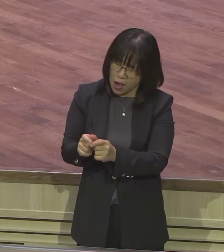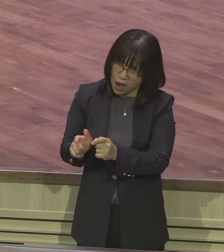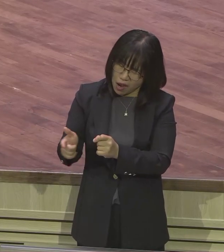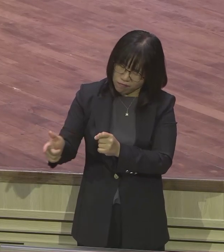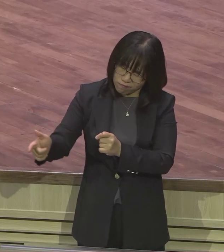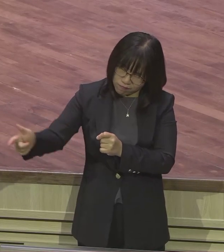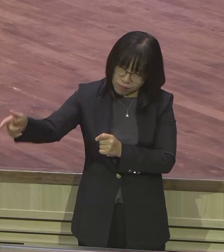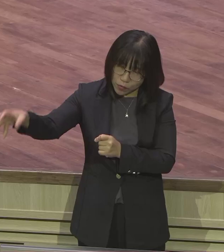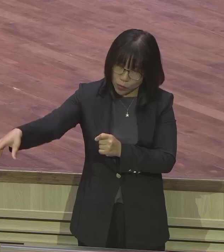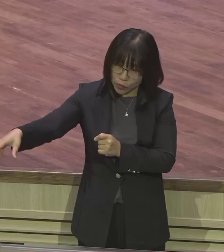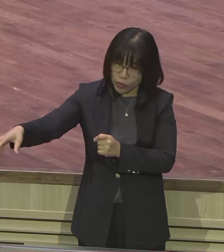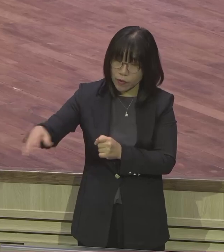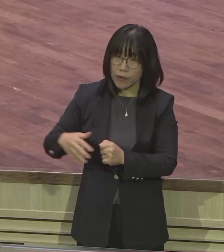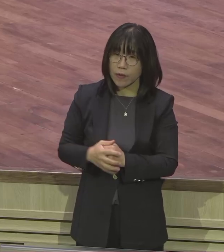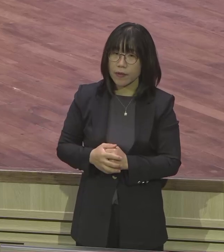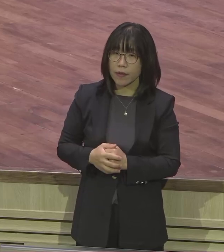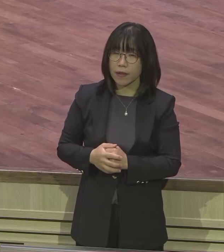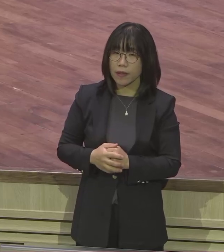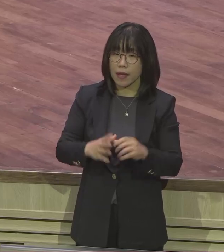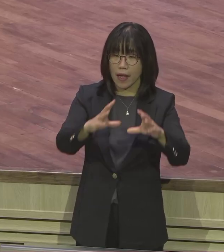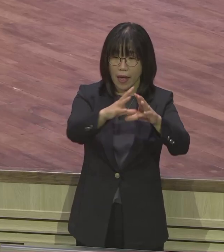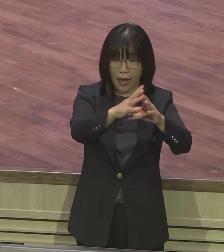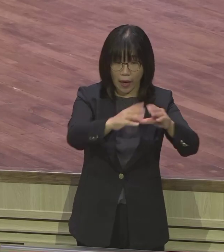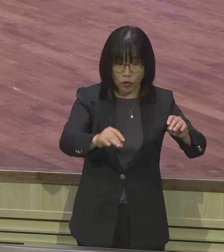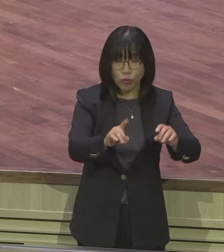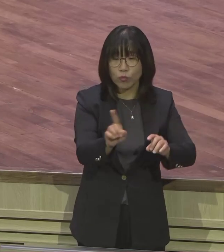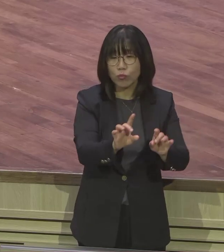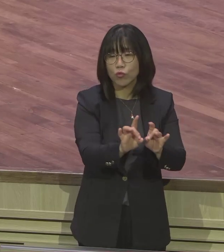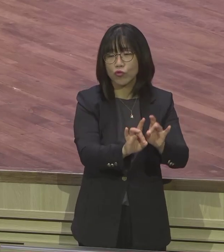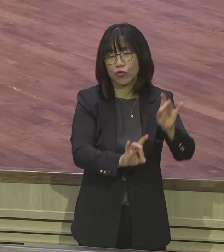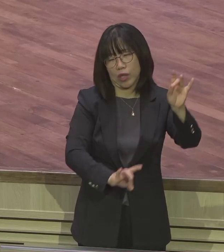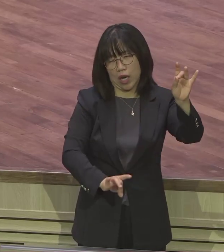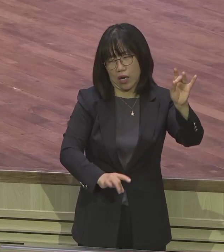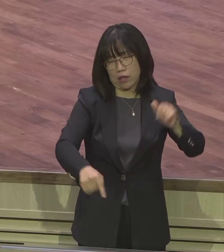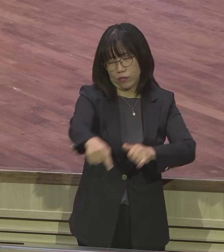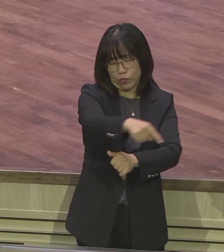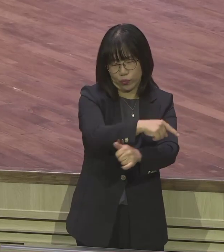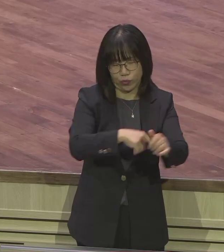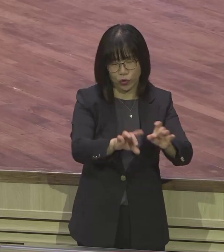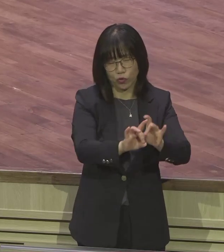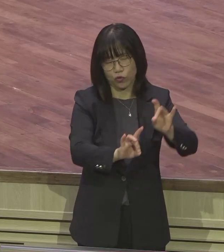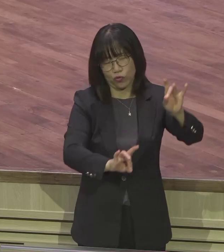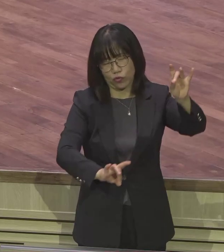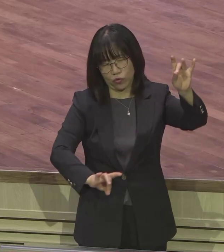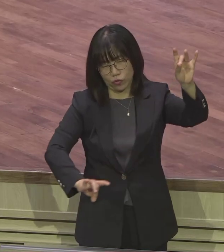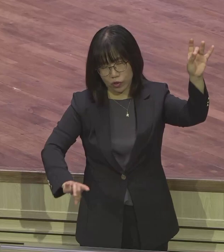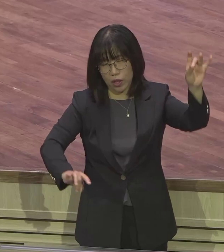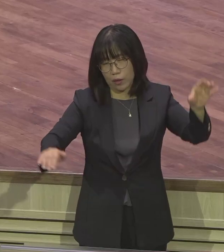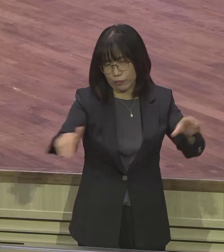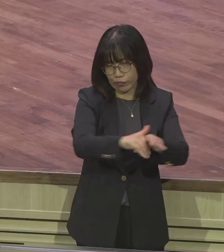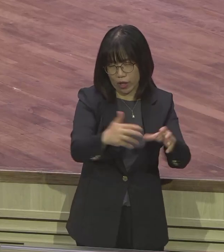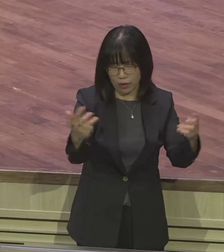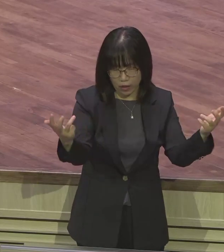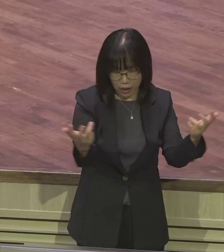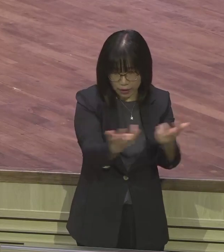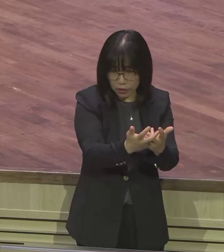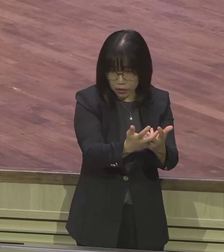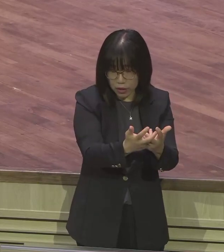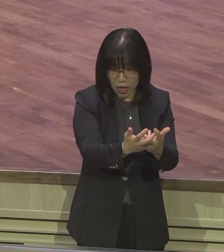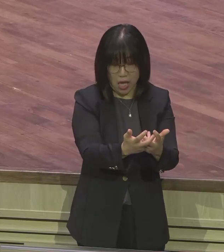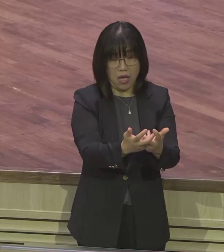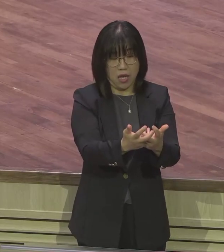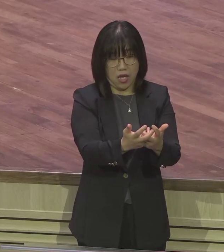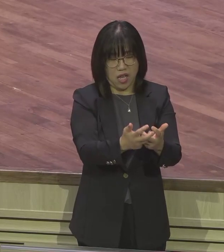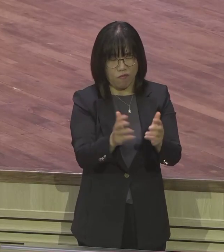있어요. 그러니까 애굽의 이 우상 문화, 애굽 자기가 살면서 봤잖아요. 전부 우상이잖아요. 애굽의